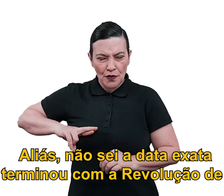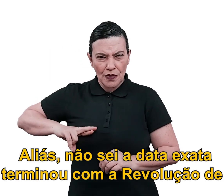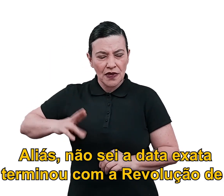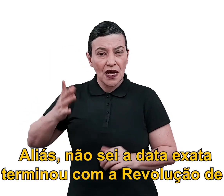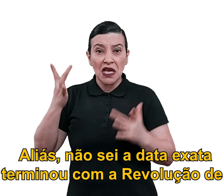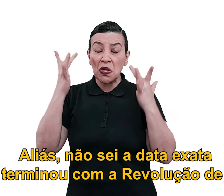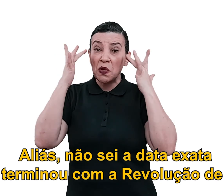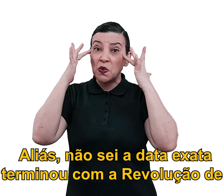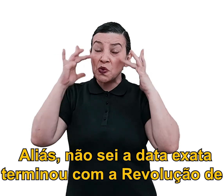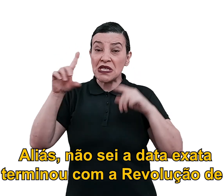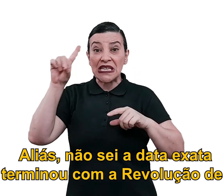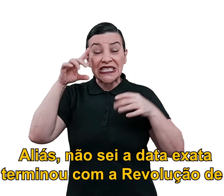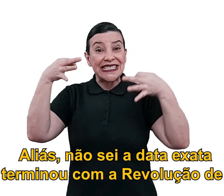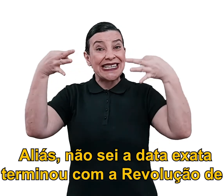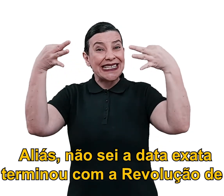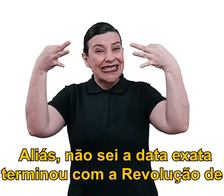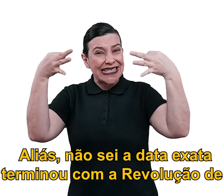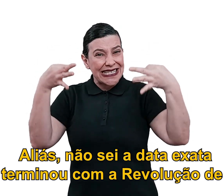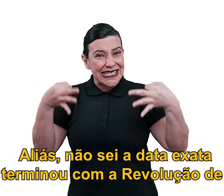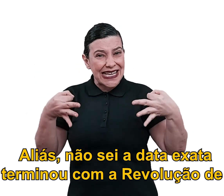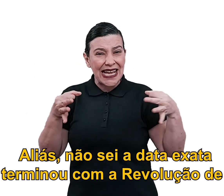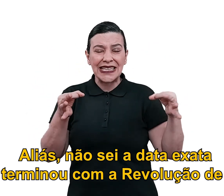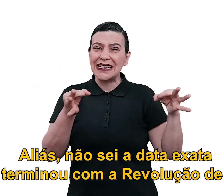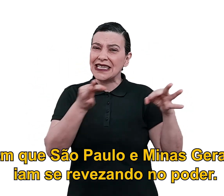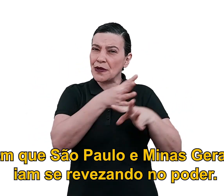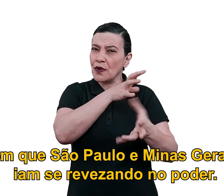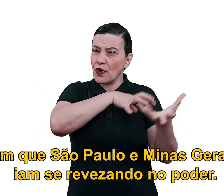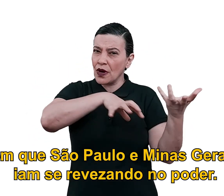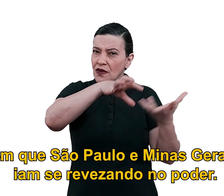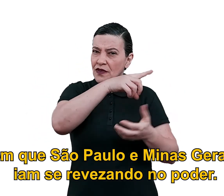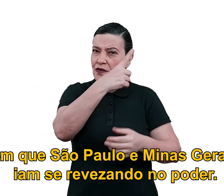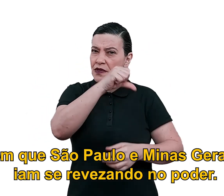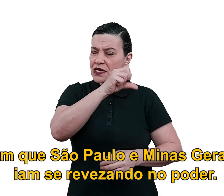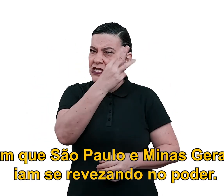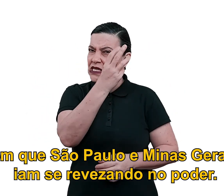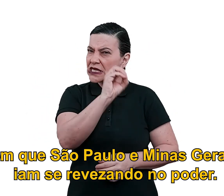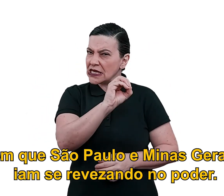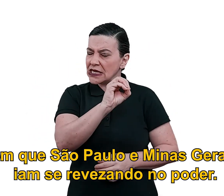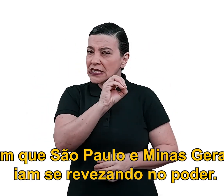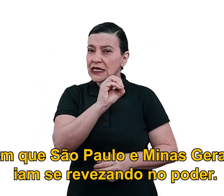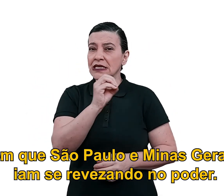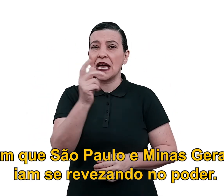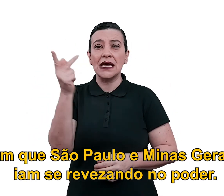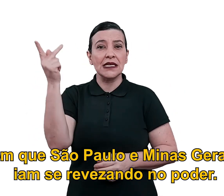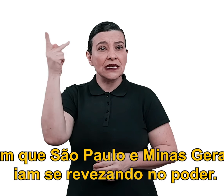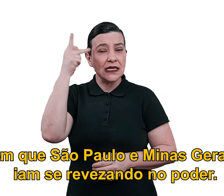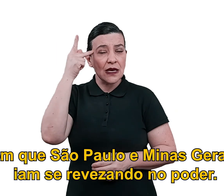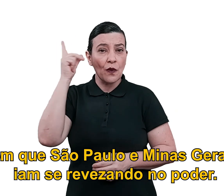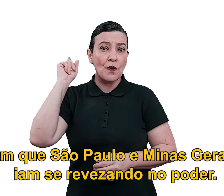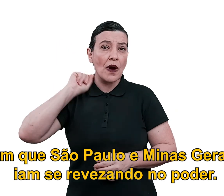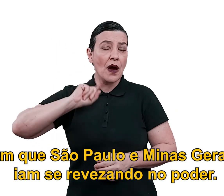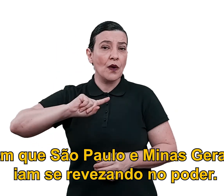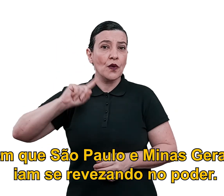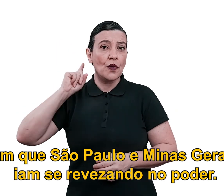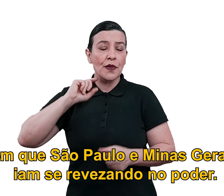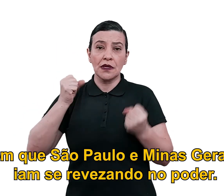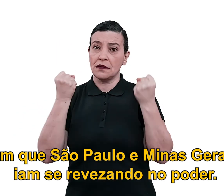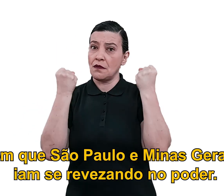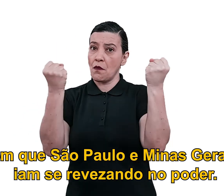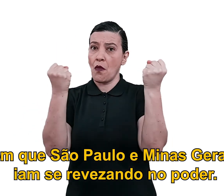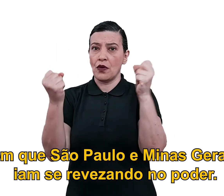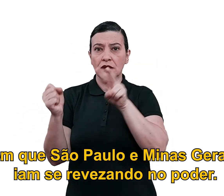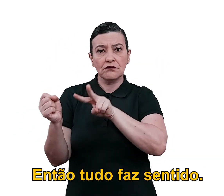São Paulo, aliás, não sei a data exata, né? Que terminou com a Revolução de 30. Então, que São Paulo e Minas Gerais iam, né,